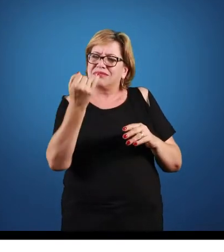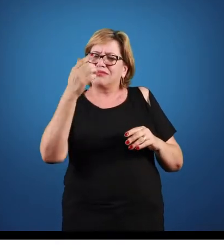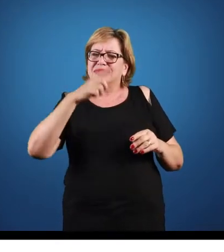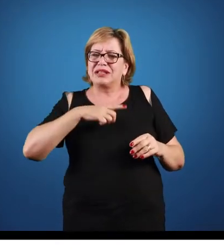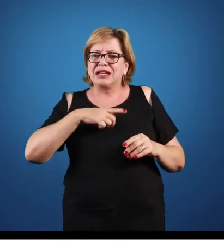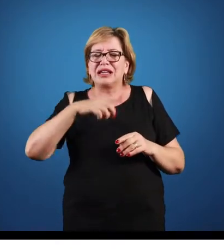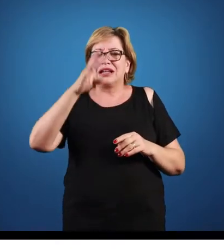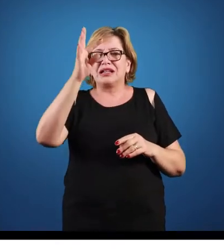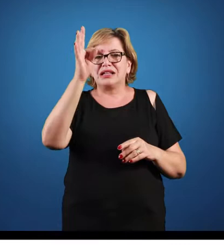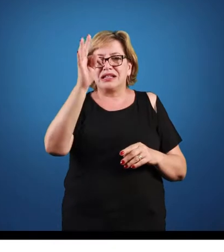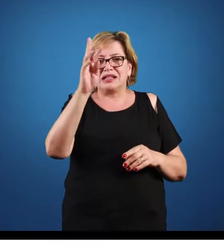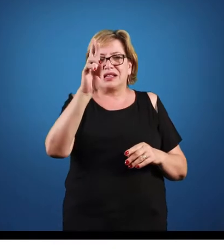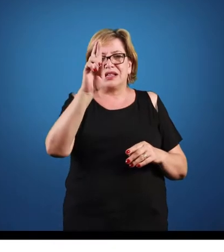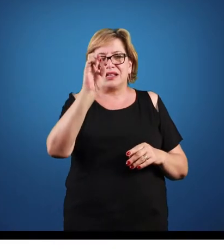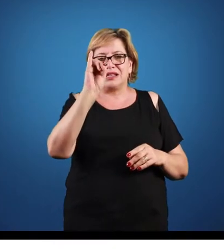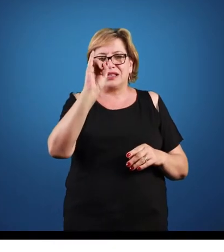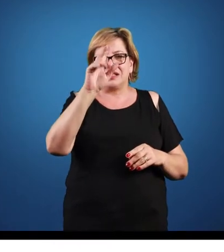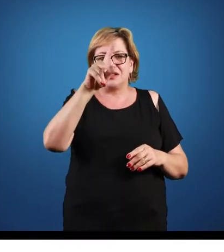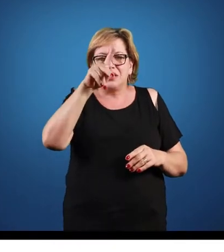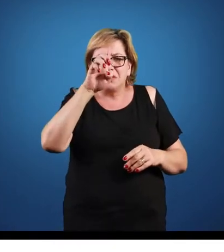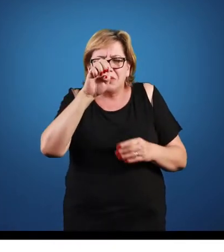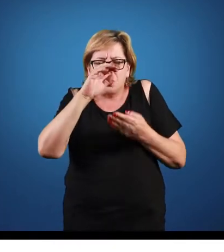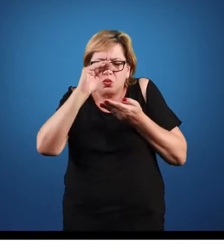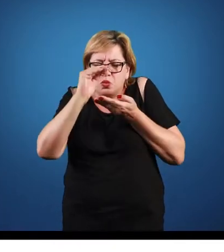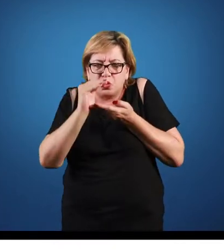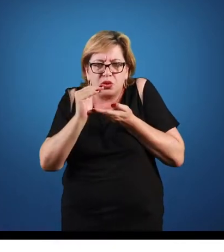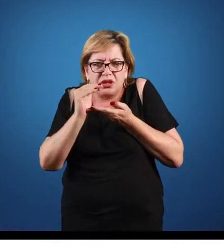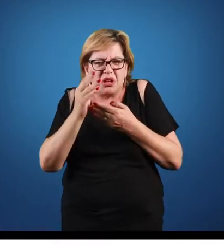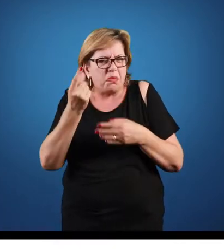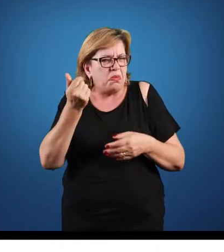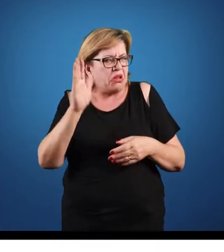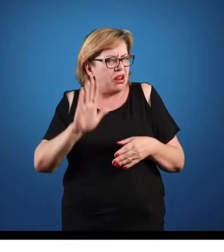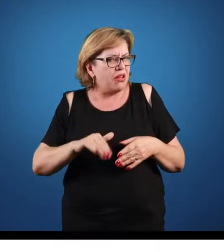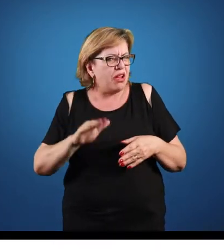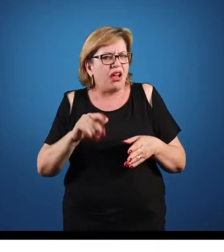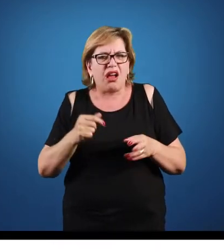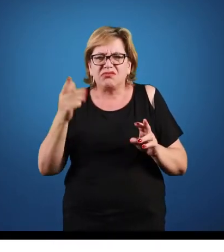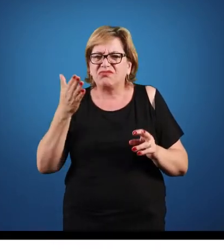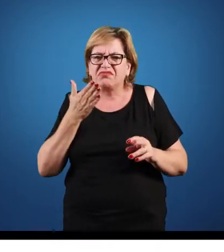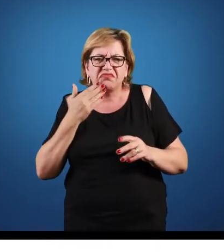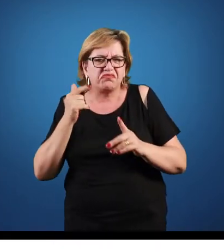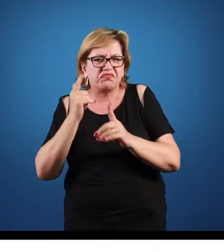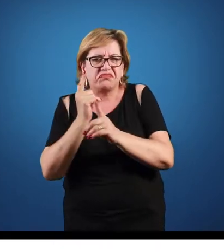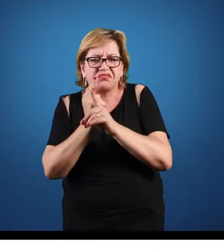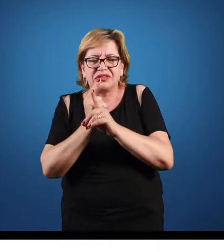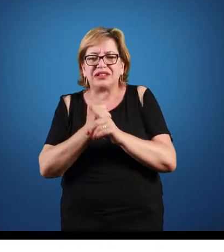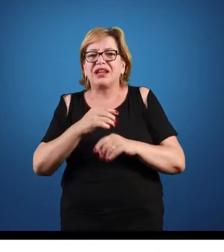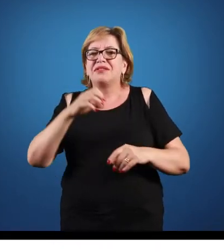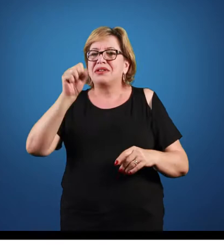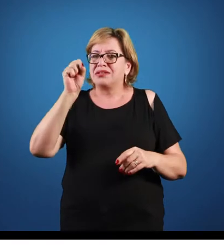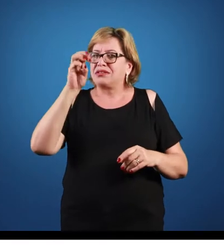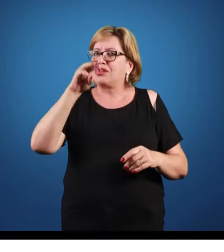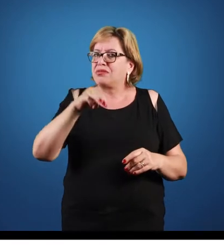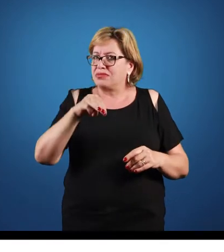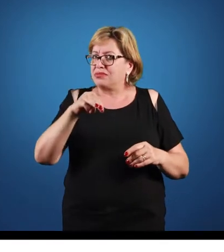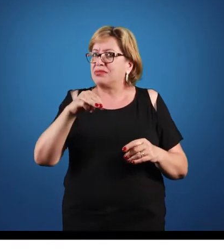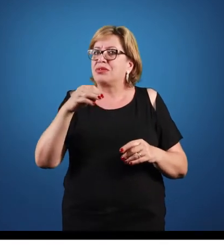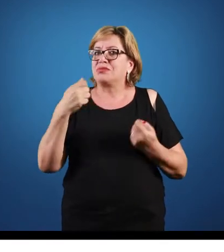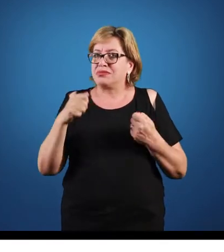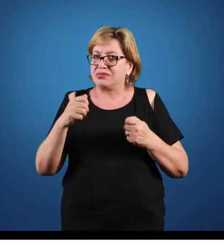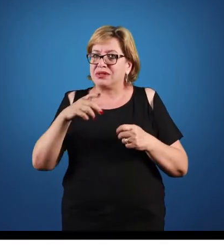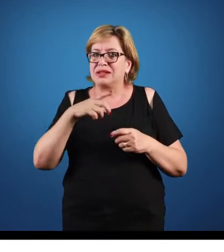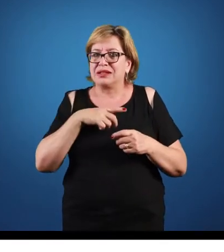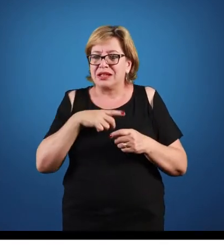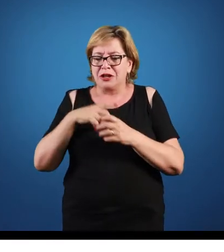aqui esse tripé ele é um tripé pequeno é barato não é difícil de conseguir para fazer um stop motion é necessário tripé você não consegue fazer